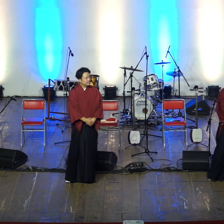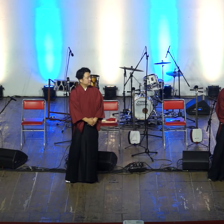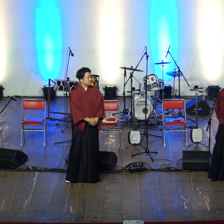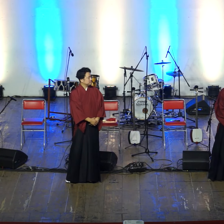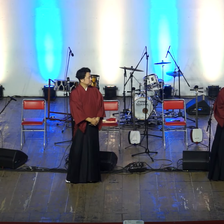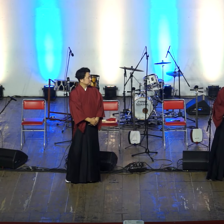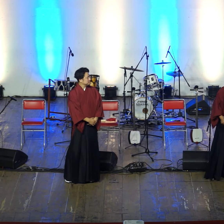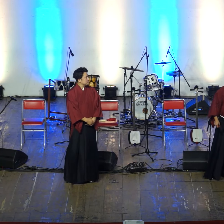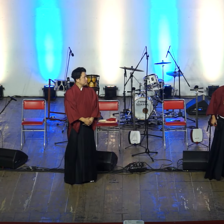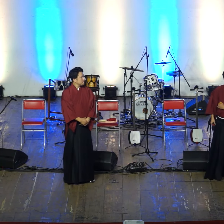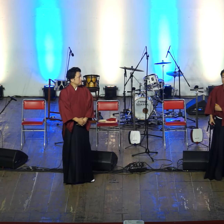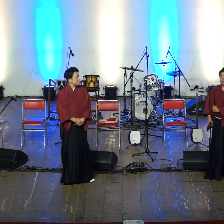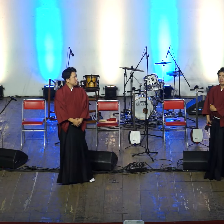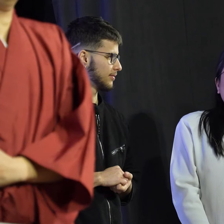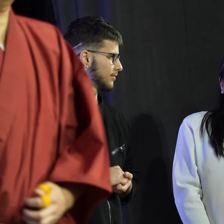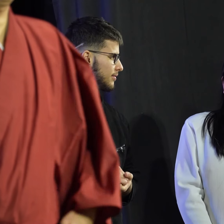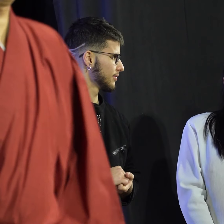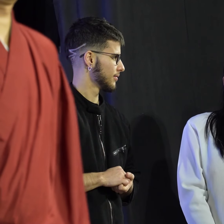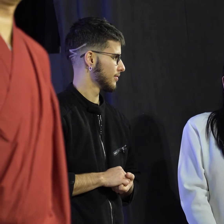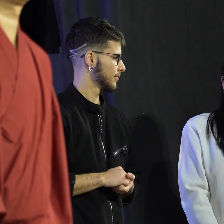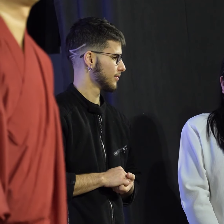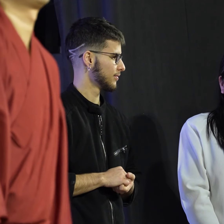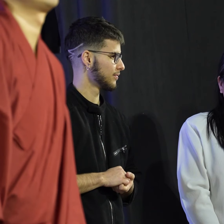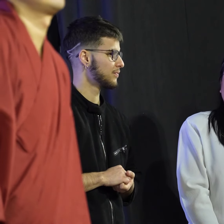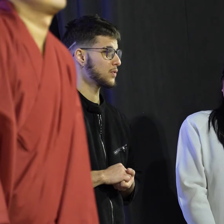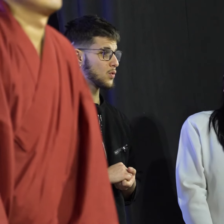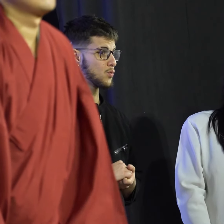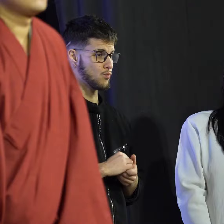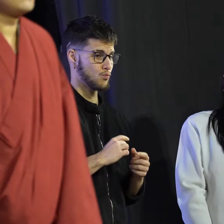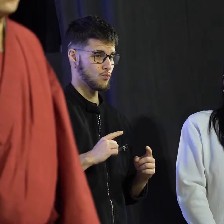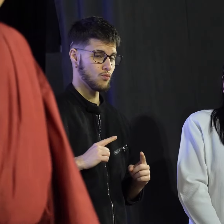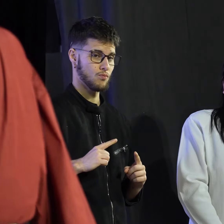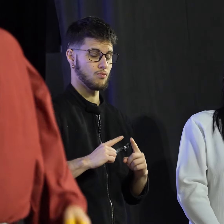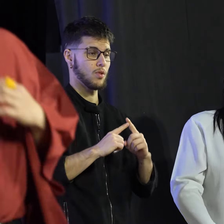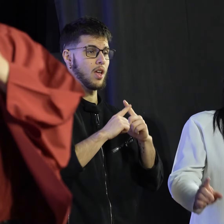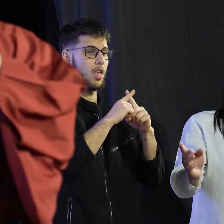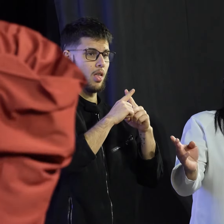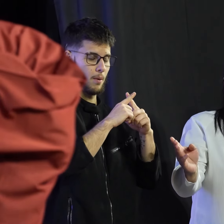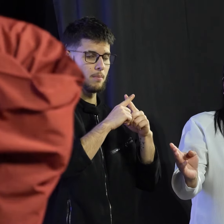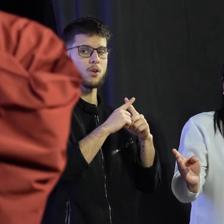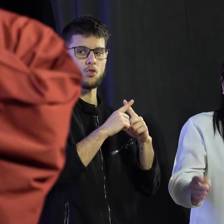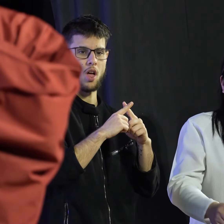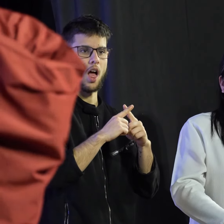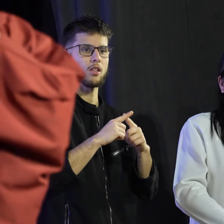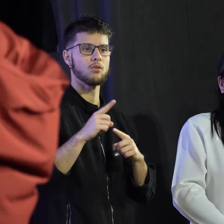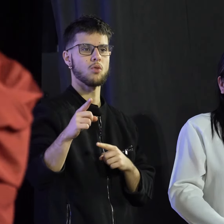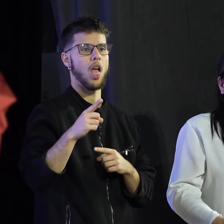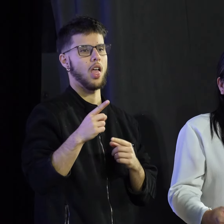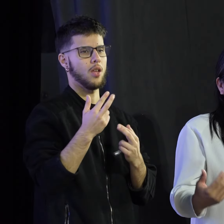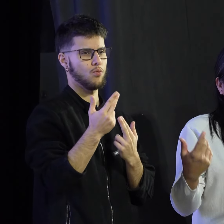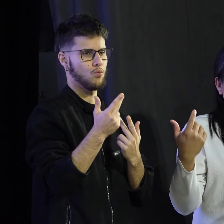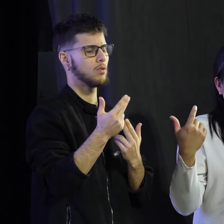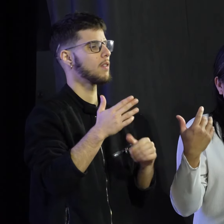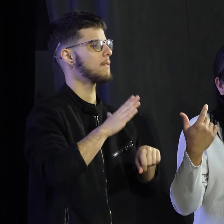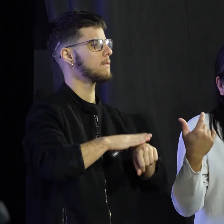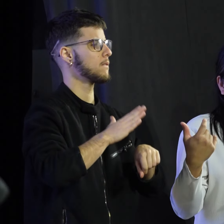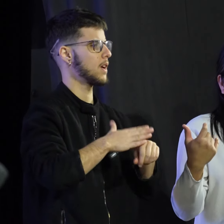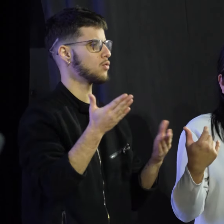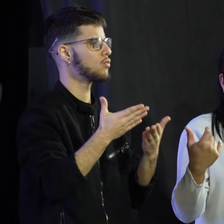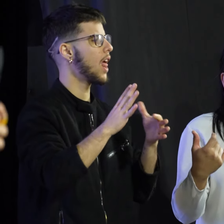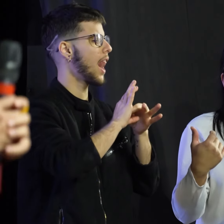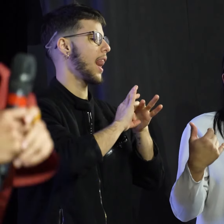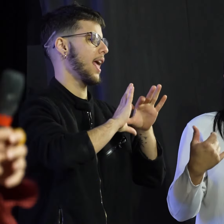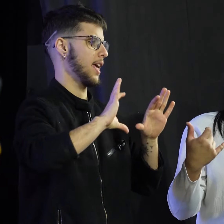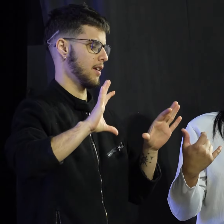え、津軽三味線の全国大会は今のようにフリースタイルで演奏してその日のチャンピオンを決めます。 O campeonato de Tsugaru Shamisen é desta forma que nós fizemos hoje. Ele é